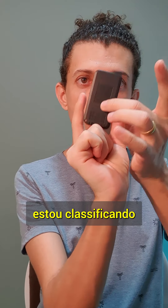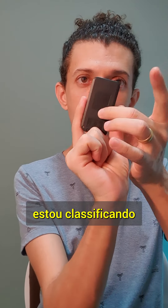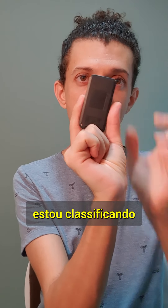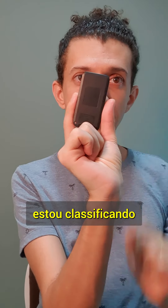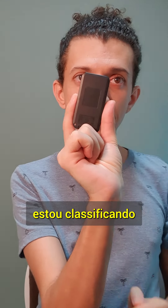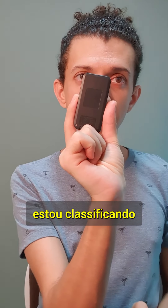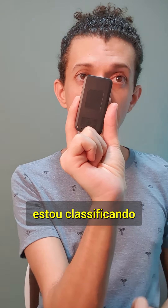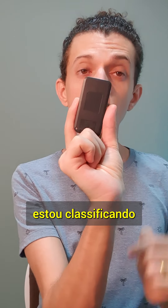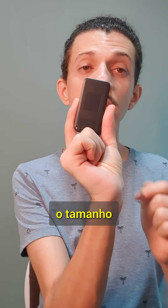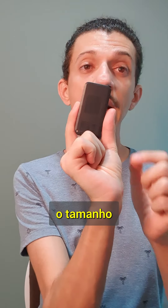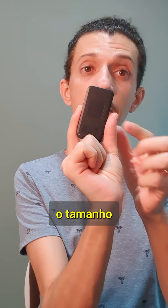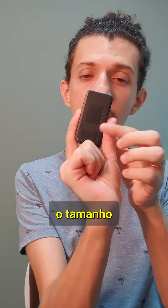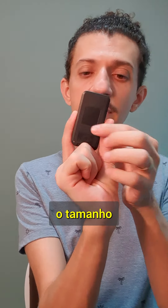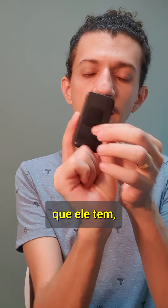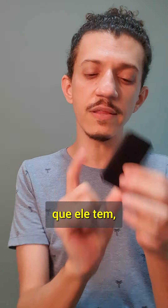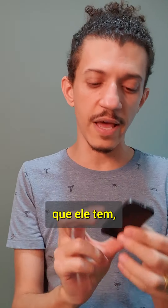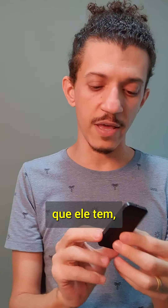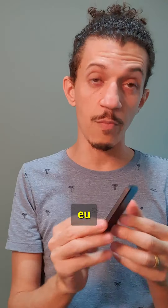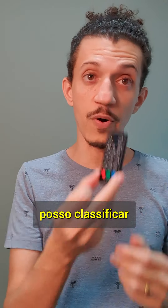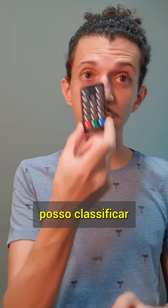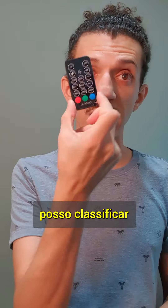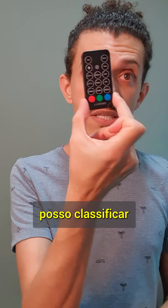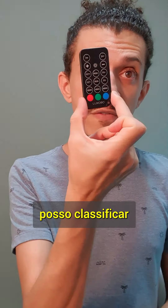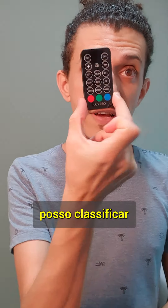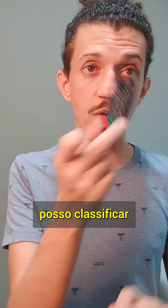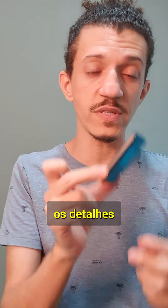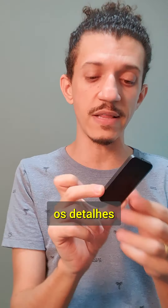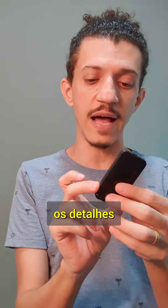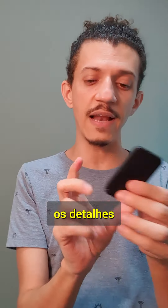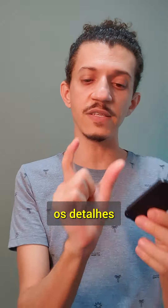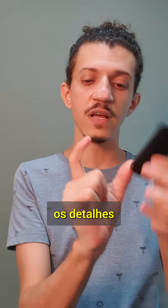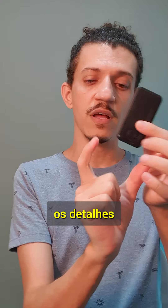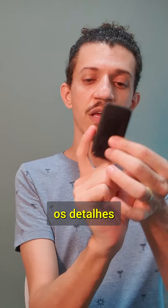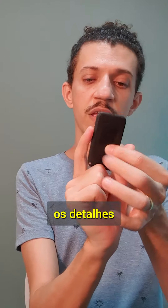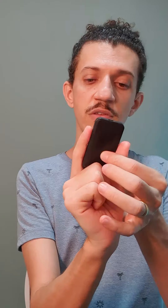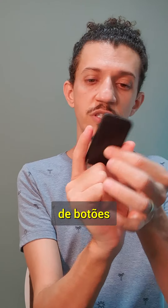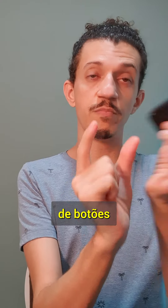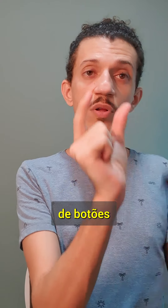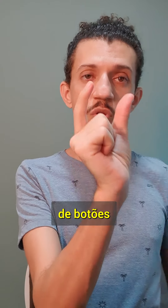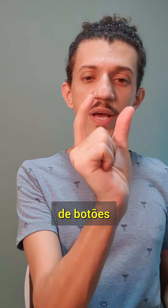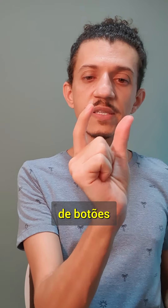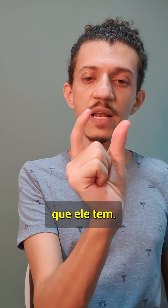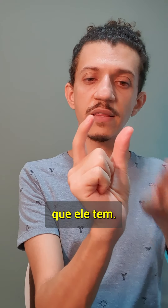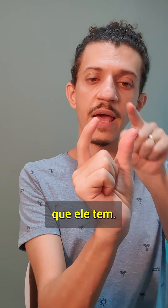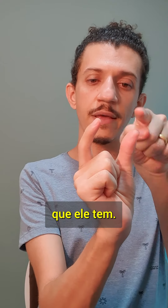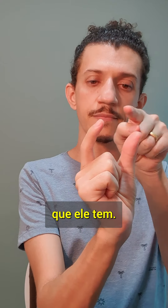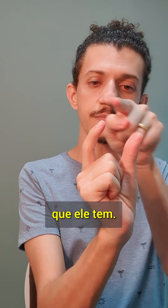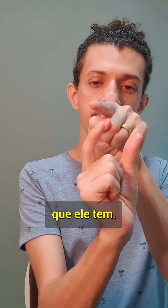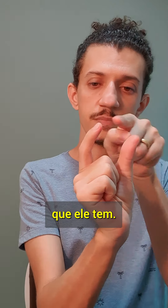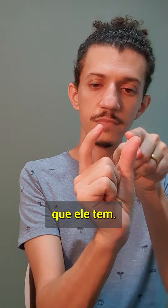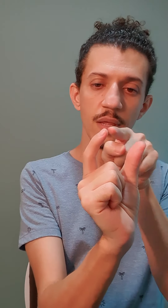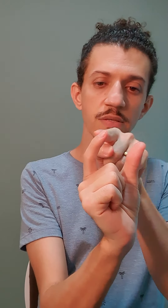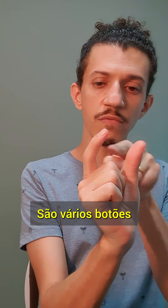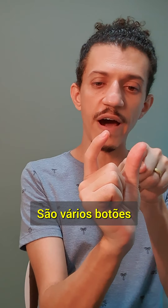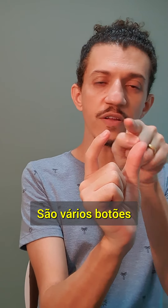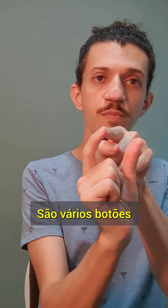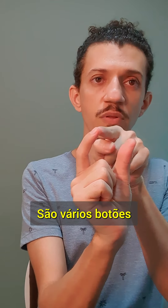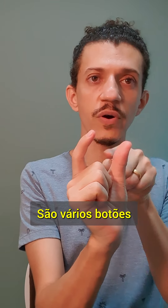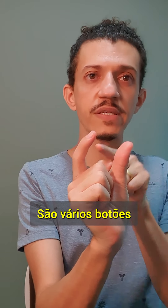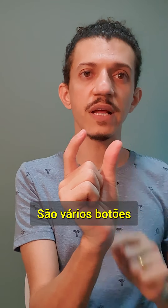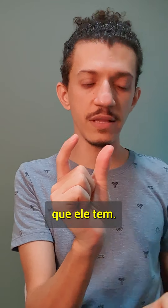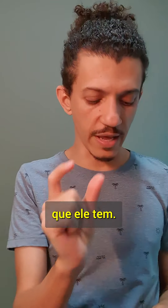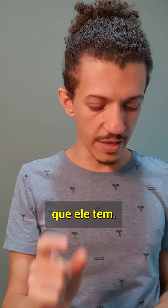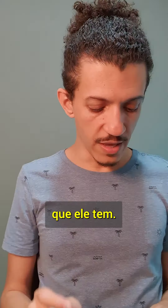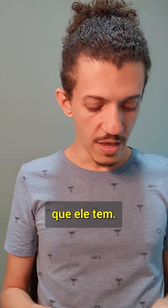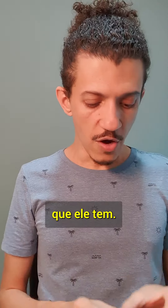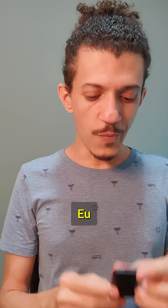Eu estou classificando o tamanho que ele tem. Eu posso classificar os detalhes de botões que ele tem. São vários